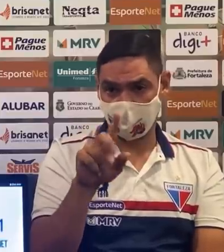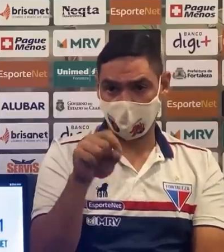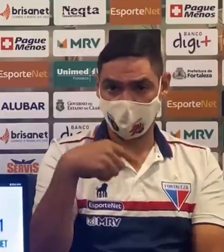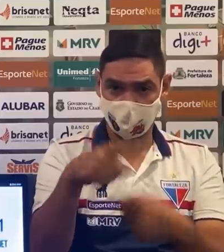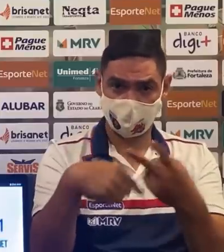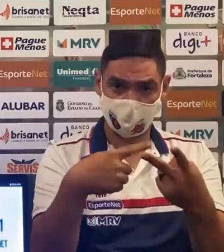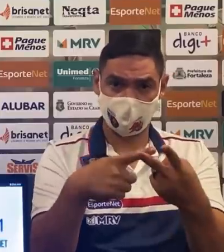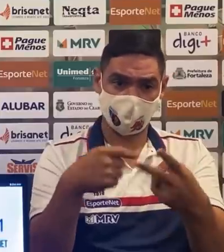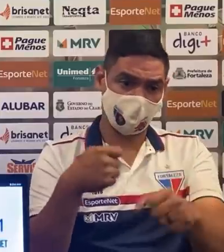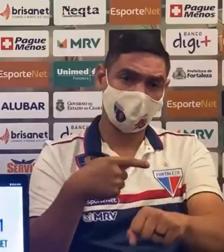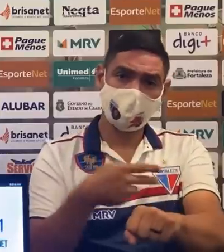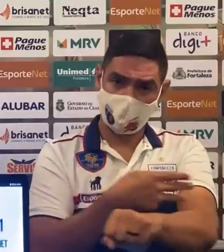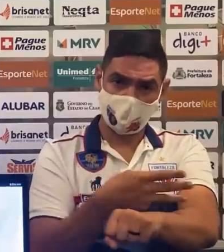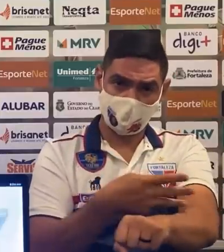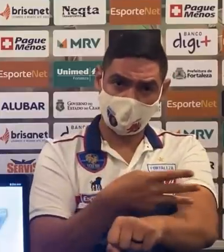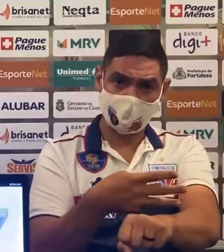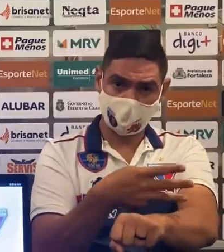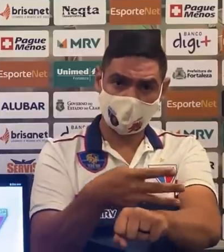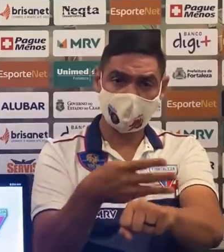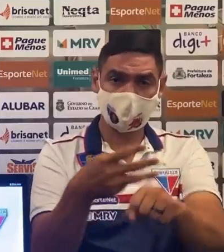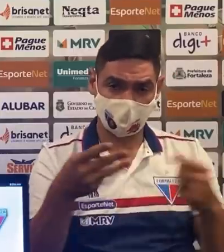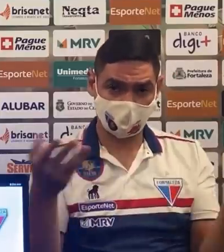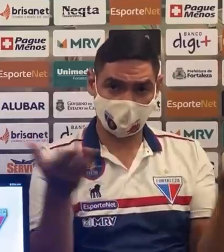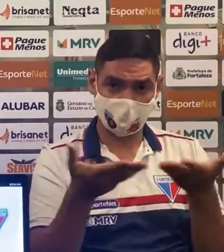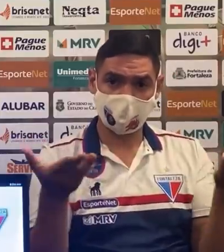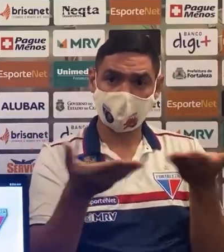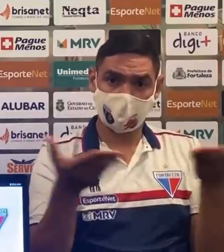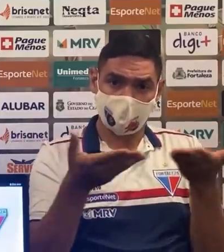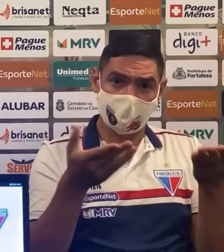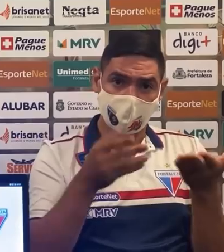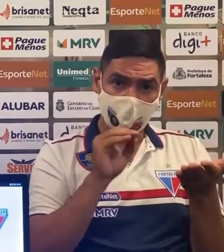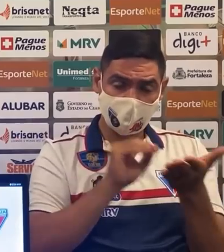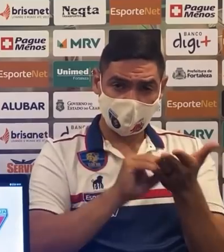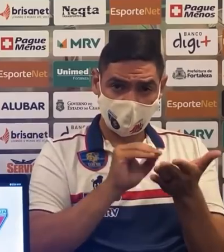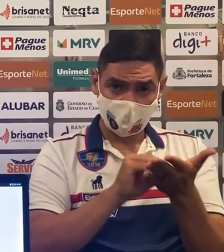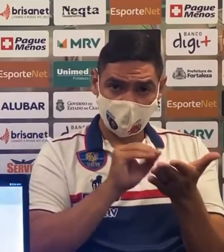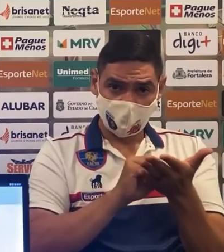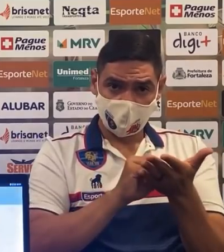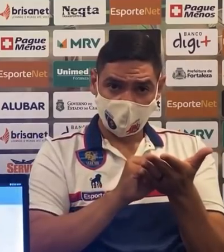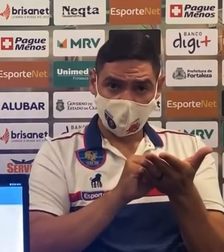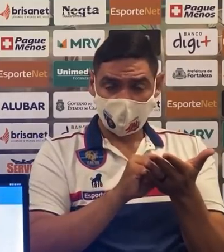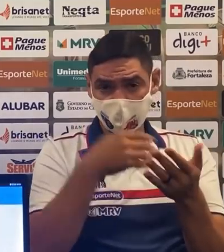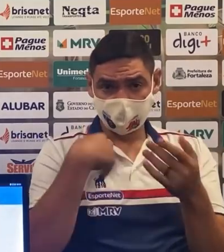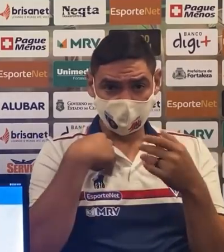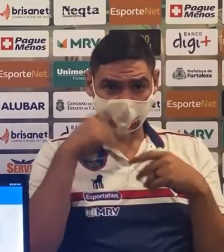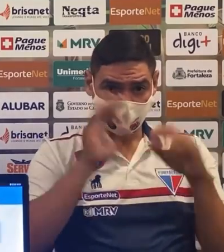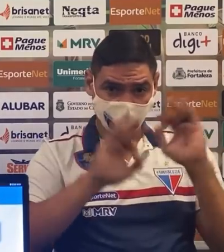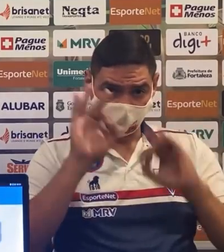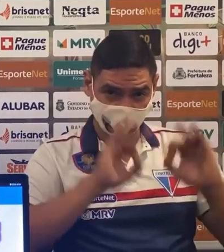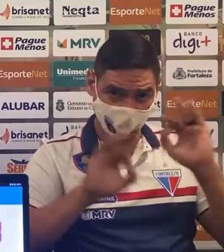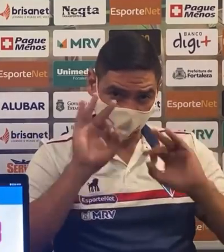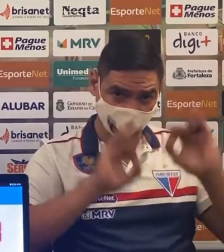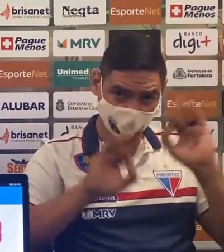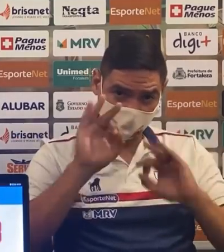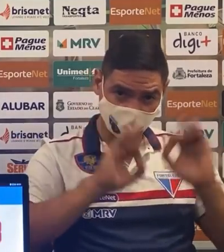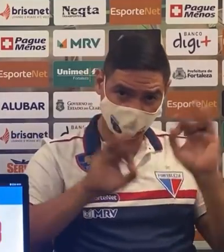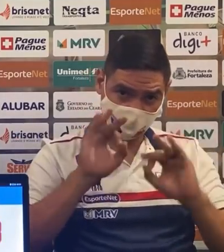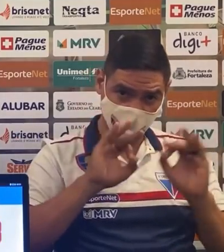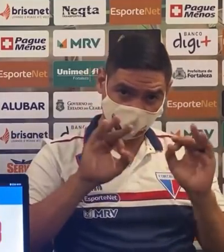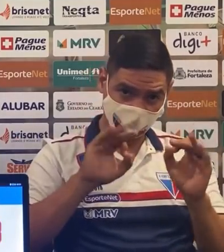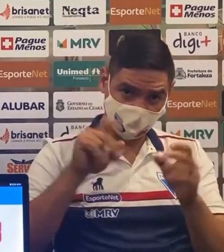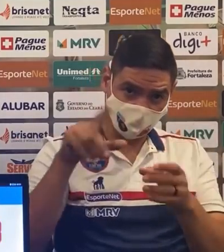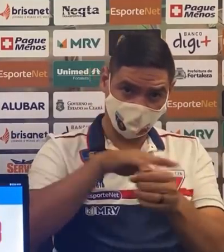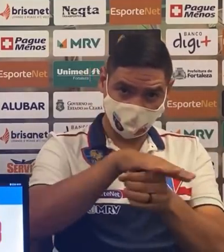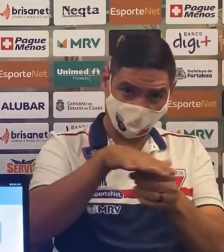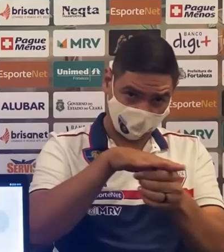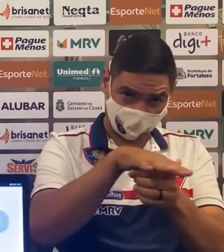eu até concordo que hoje faltou realmente uma capacidade maior de criação, tanto que